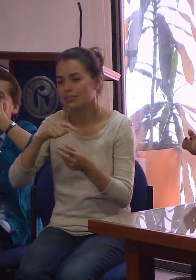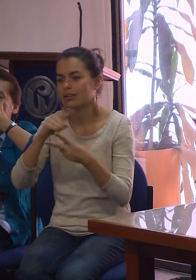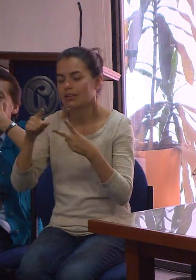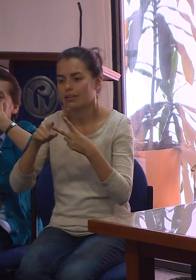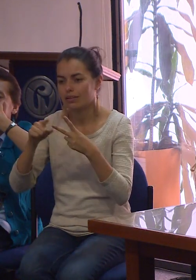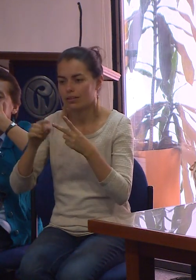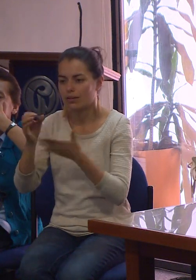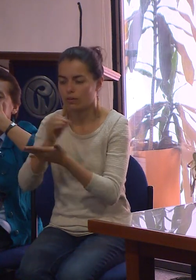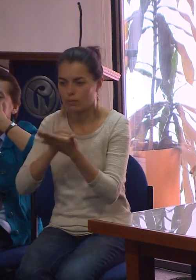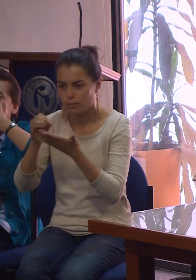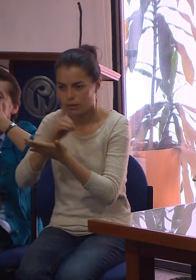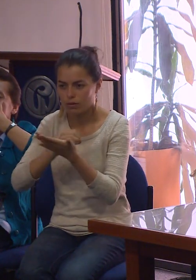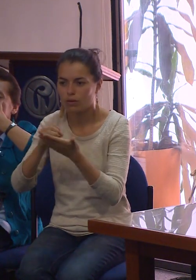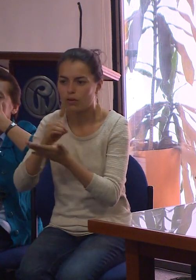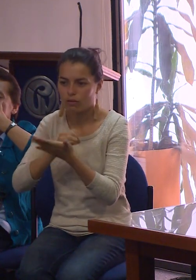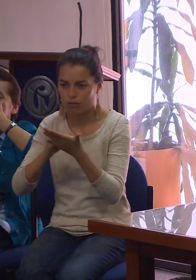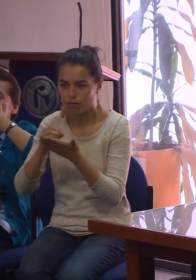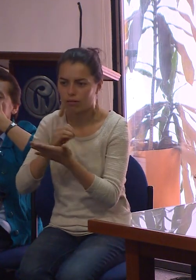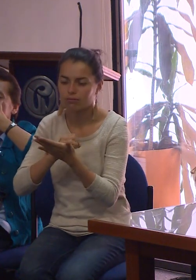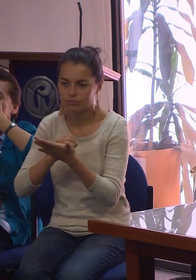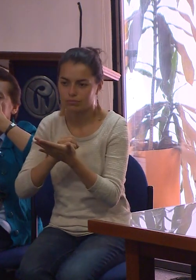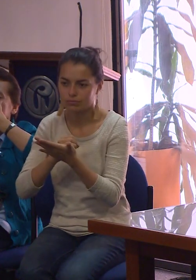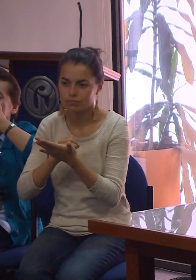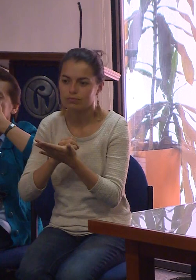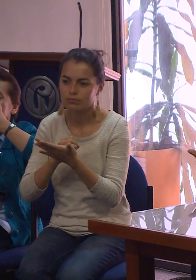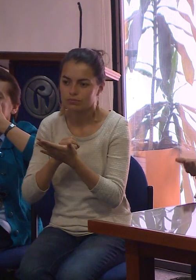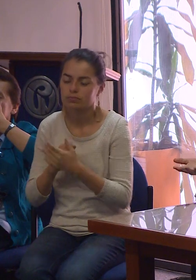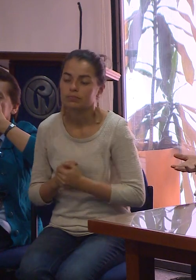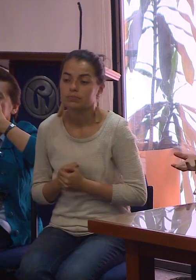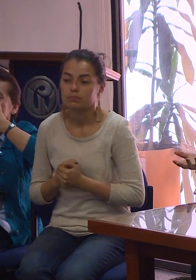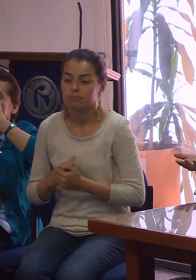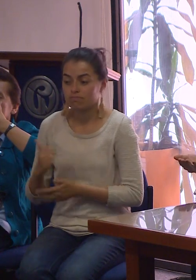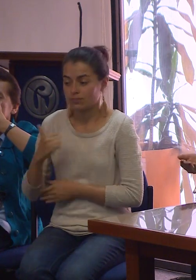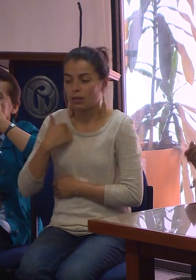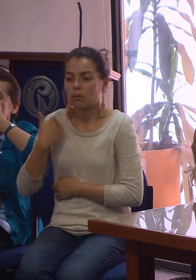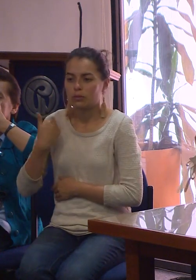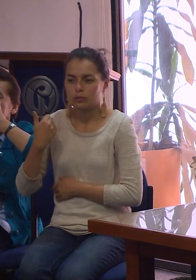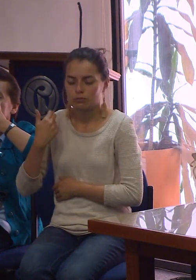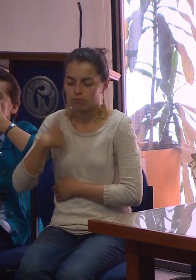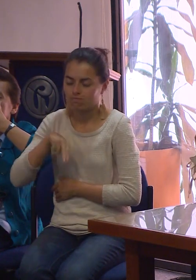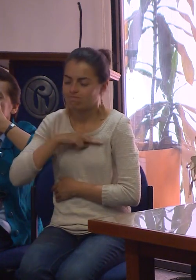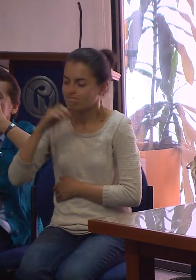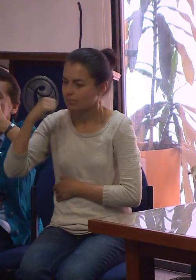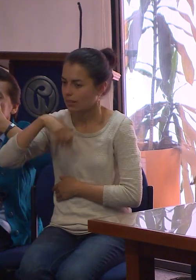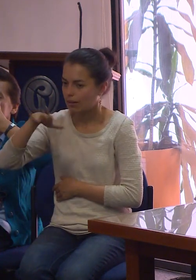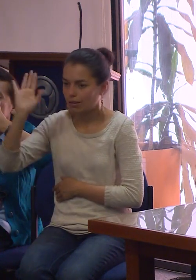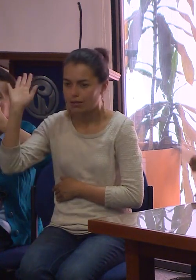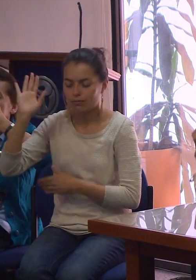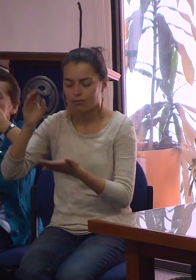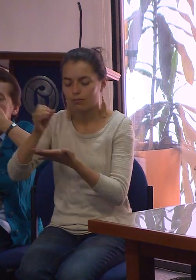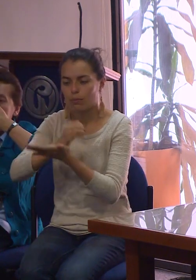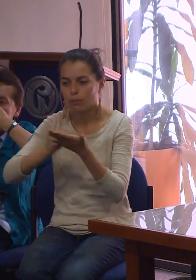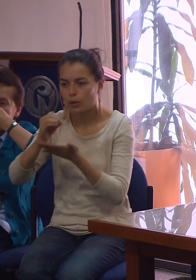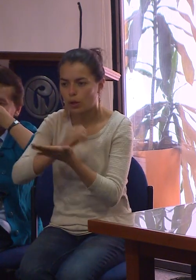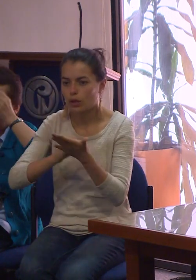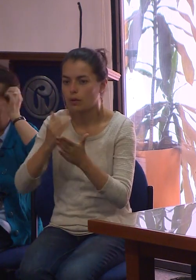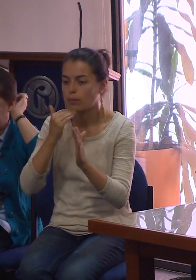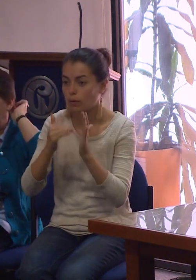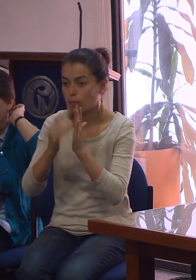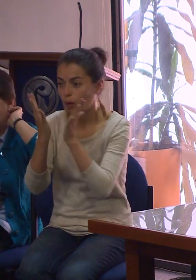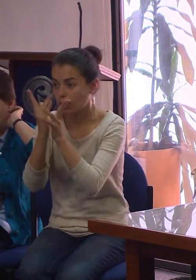ópticas. Y de esa manera, pues aprovechamos precisamente la biología para que los estudiantes, en este